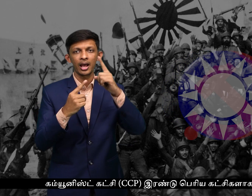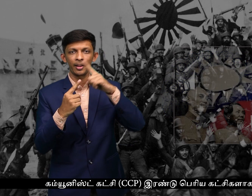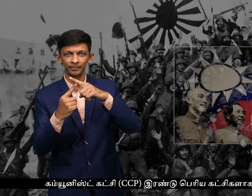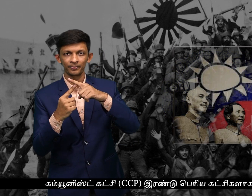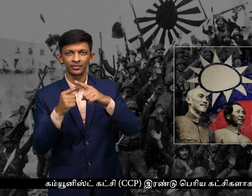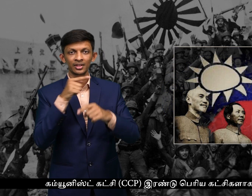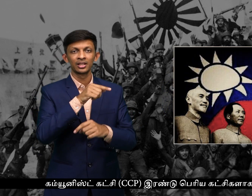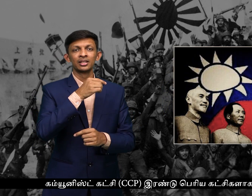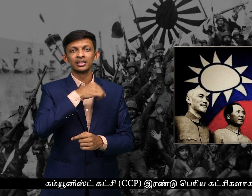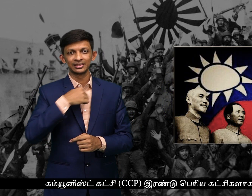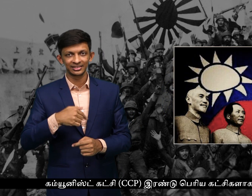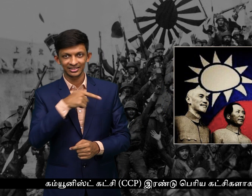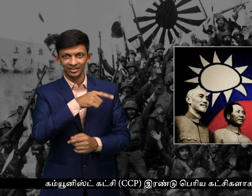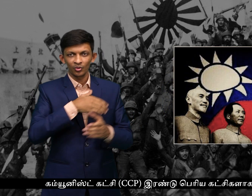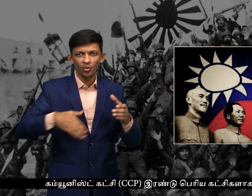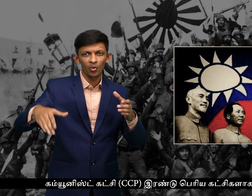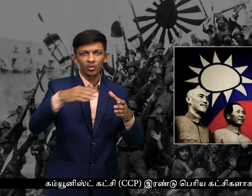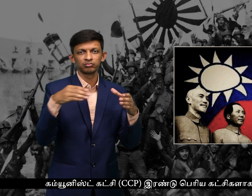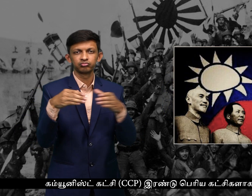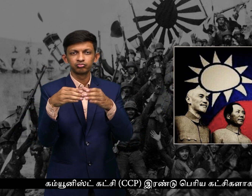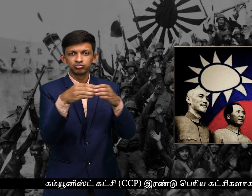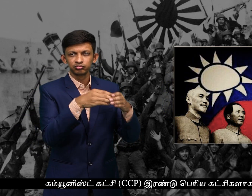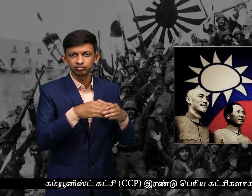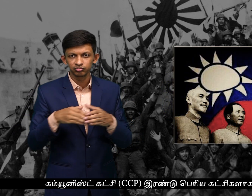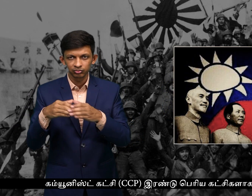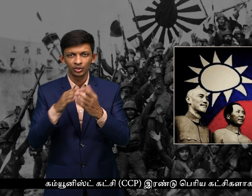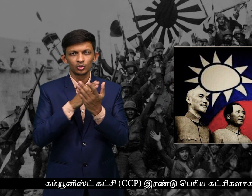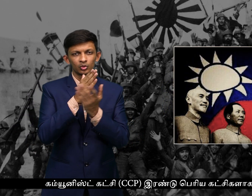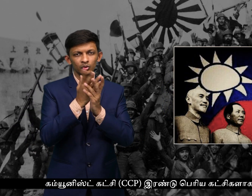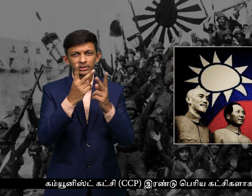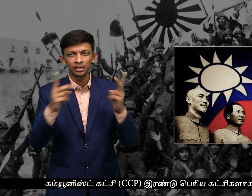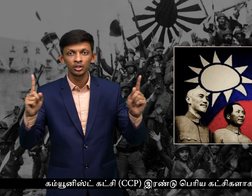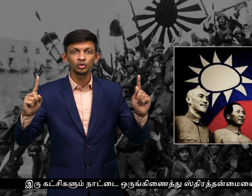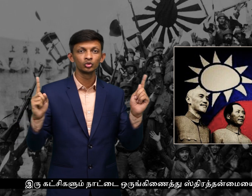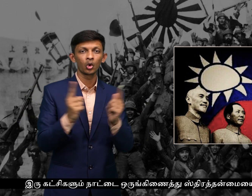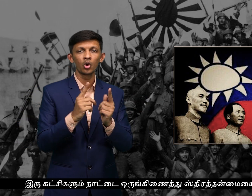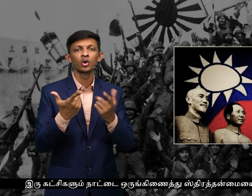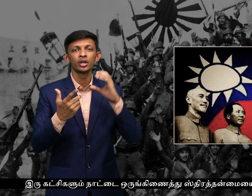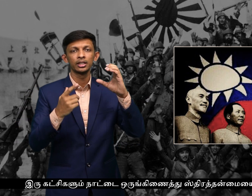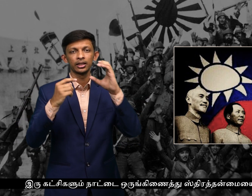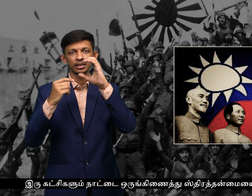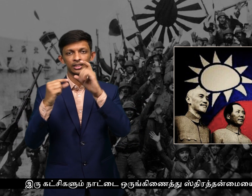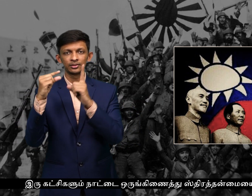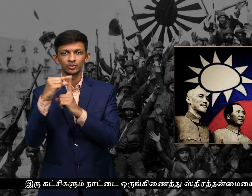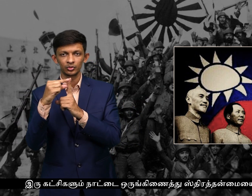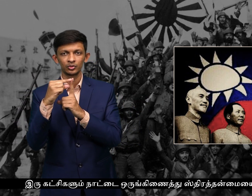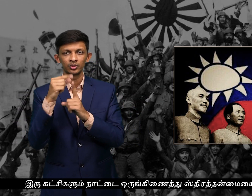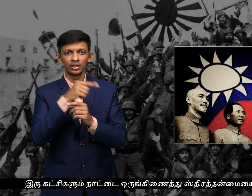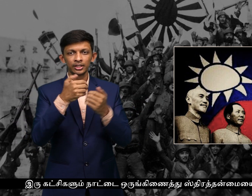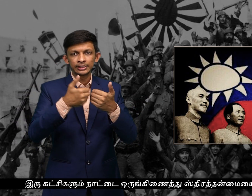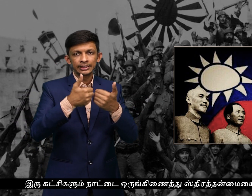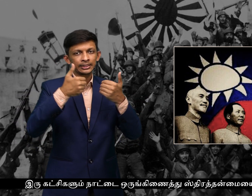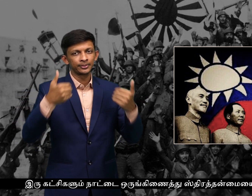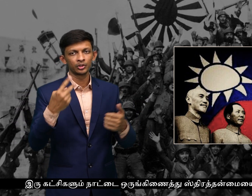கட்சி அதாவது CCP இரண்டு பெரிய கட்சிகளாக உருவெடுத்தன. இரு கட்சிகளும் நாட்டை